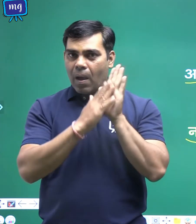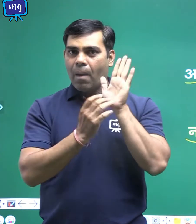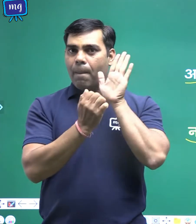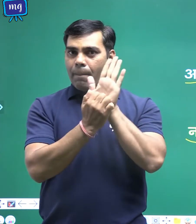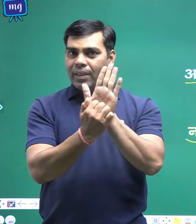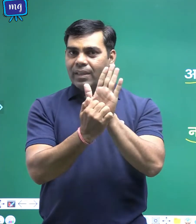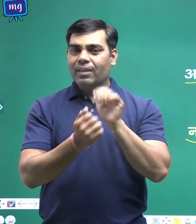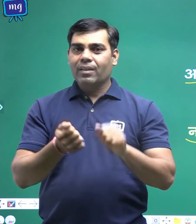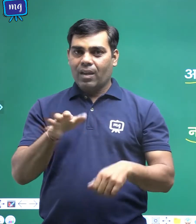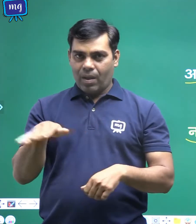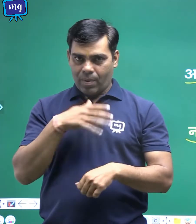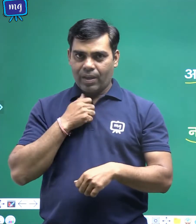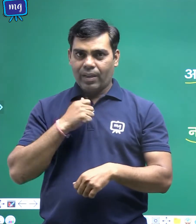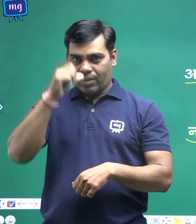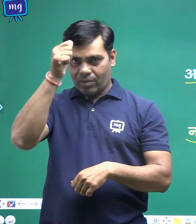हमारे देश में